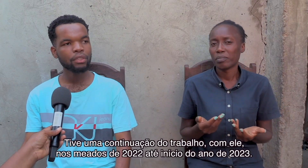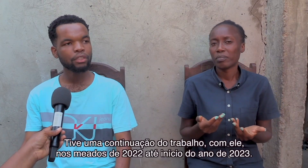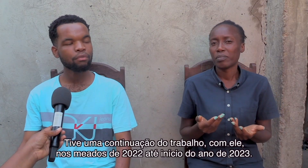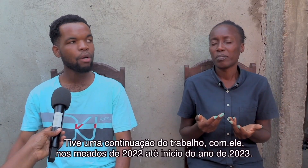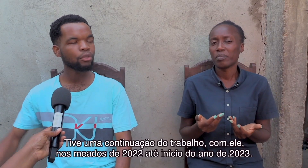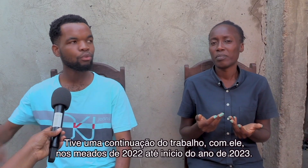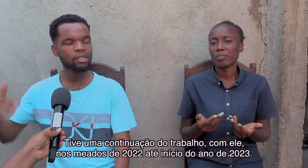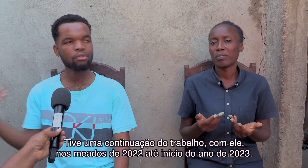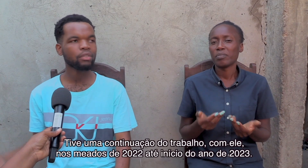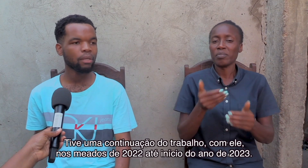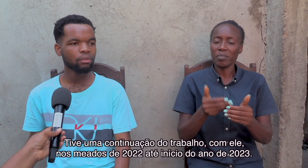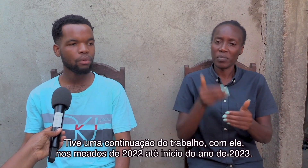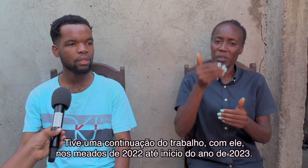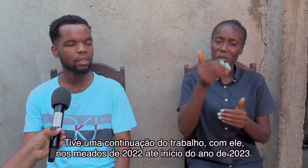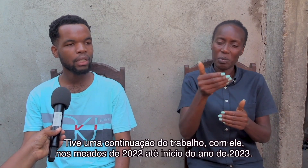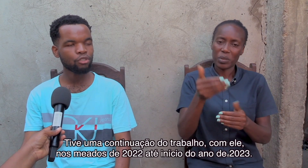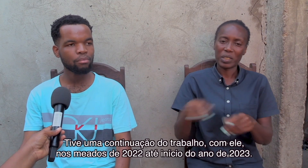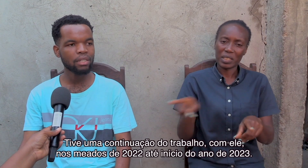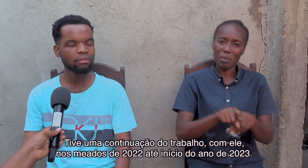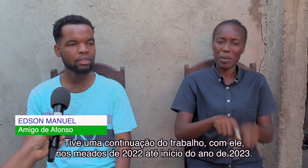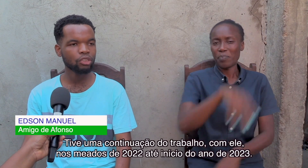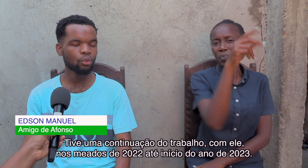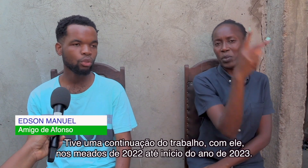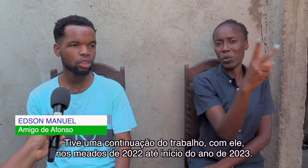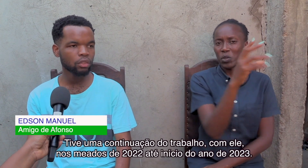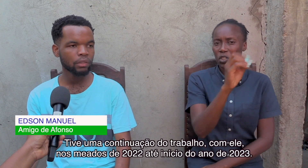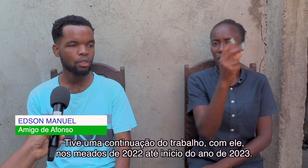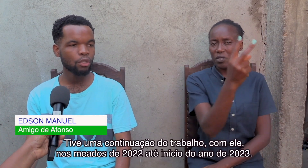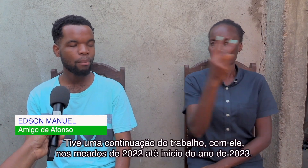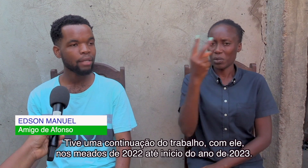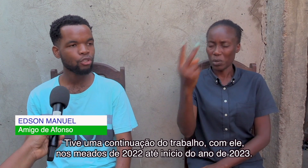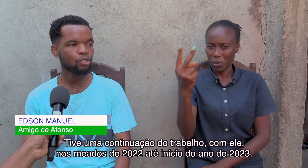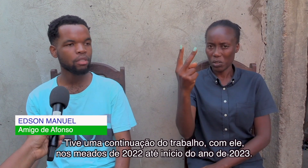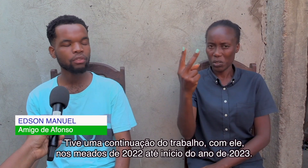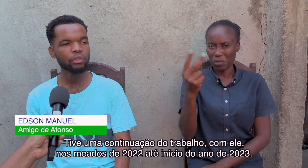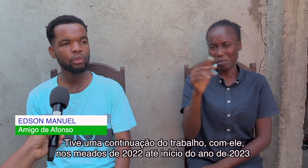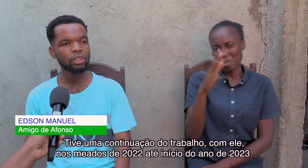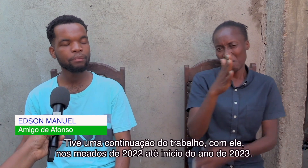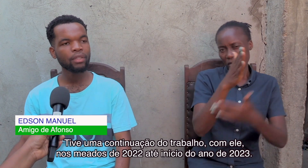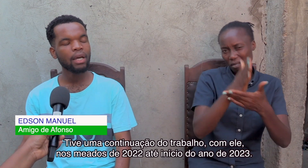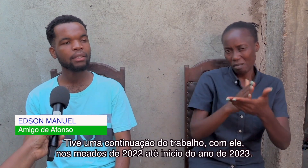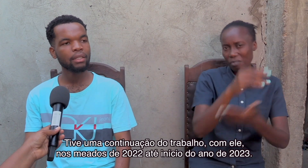Teve uma continuação do trabalho com ele em 2022, meados de 2022,